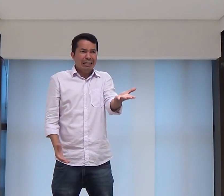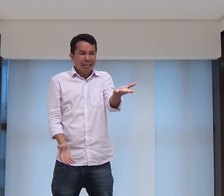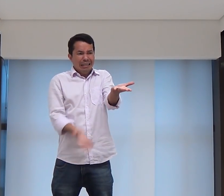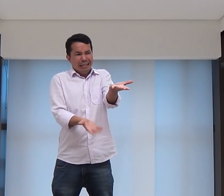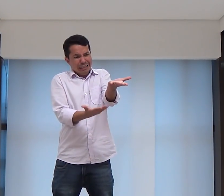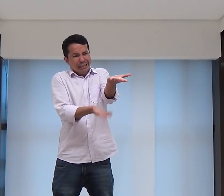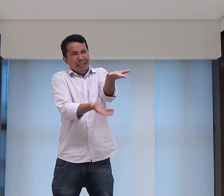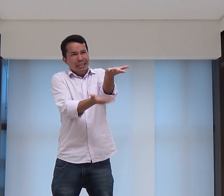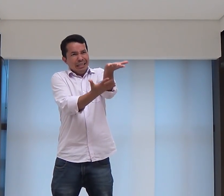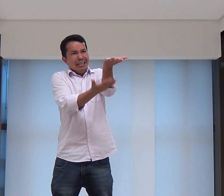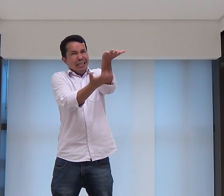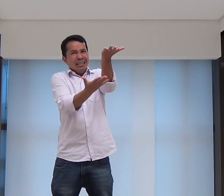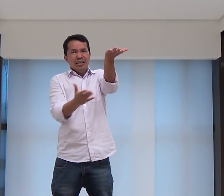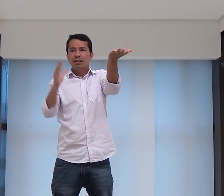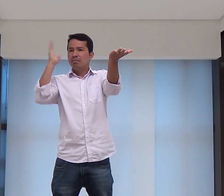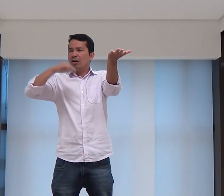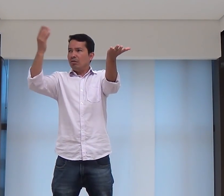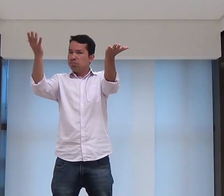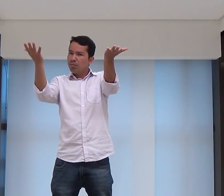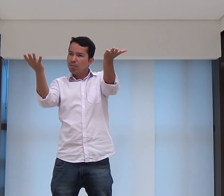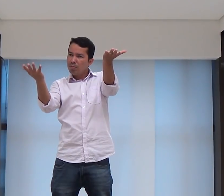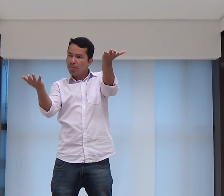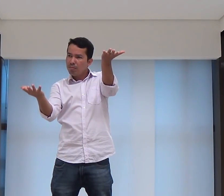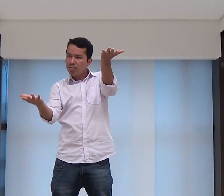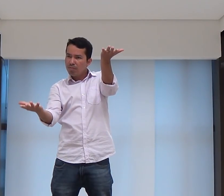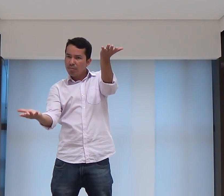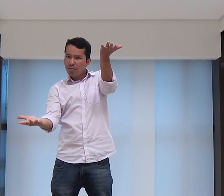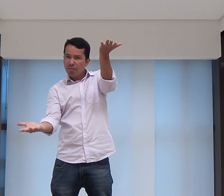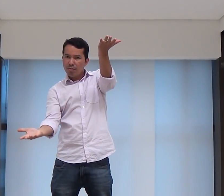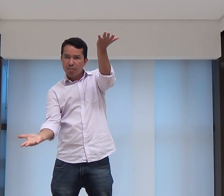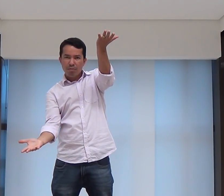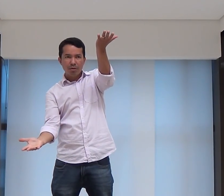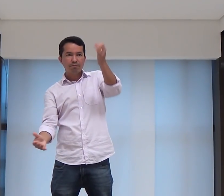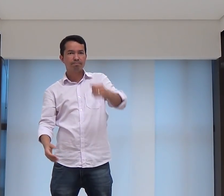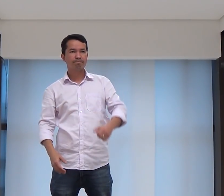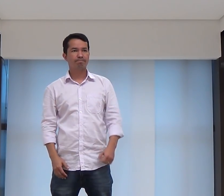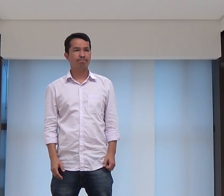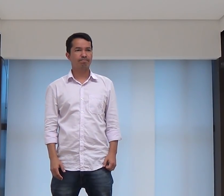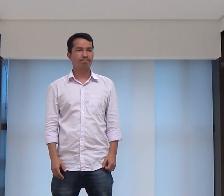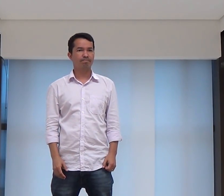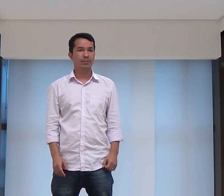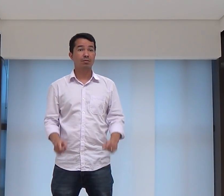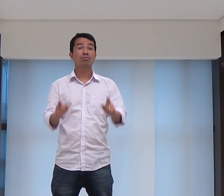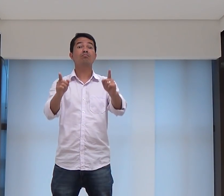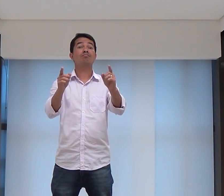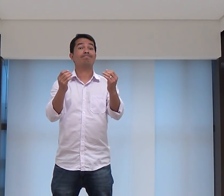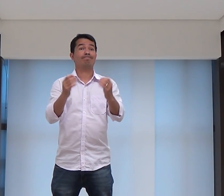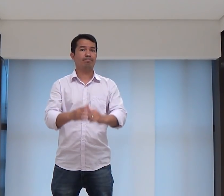praticar as coisas boas para que elas cresçam. E pegar as más diminuam.